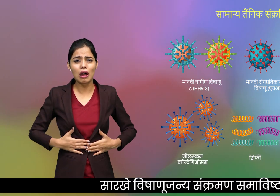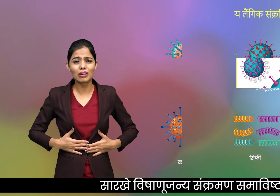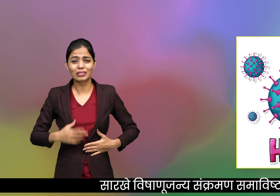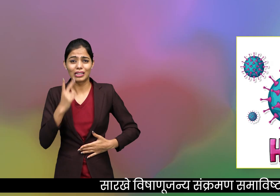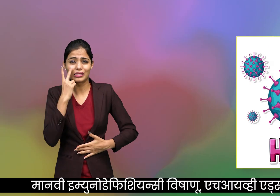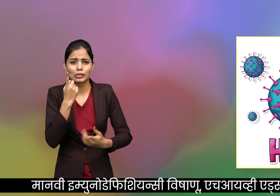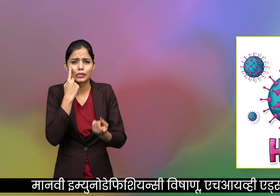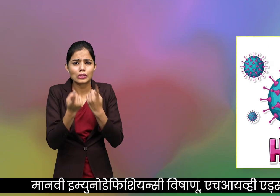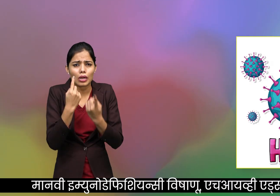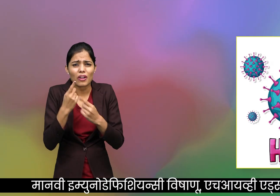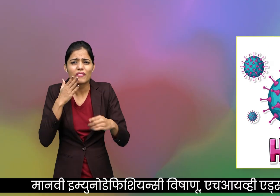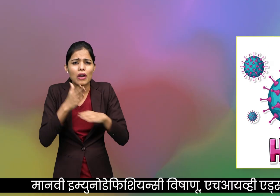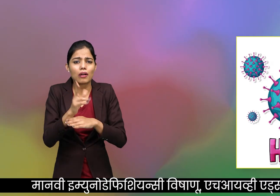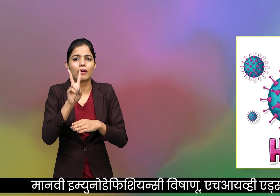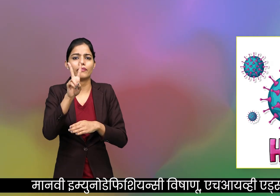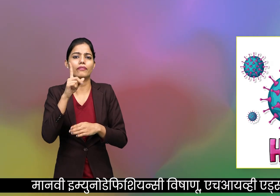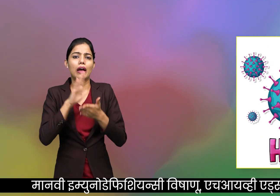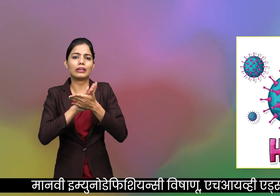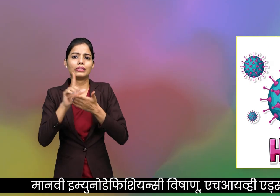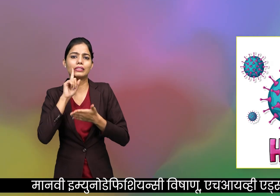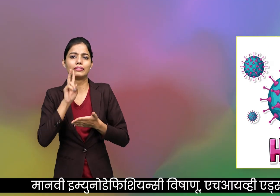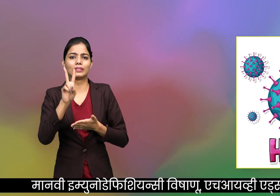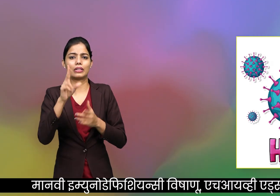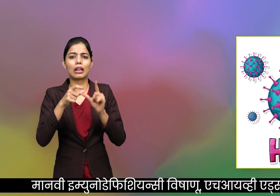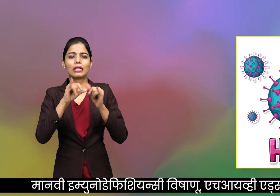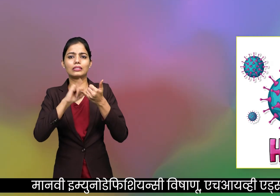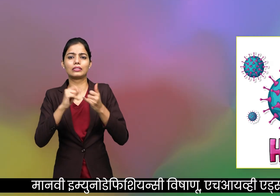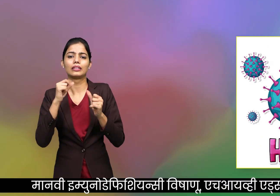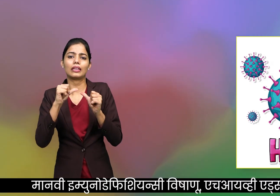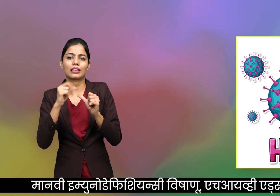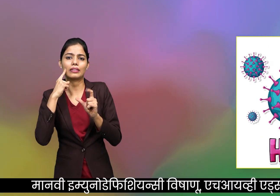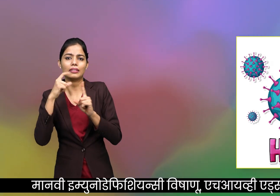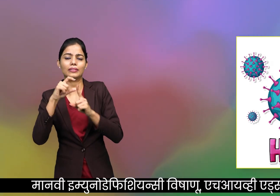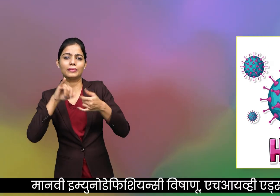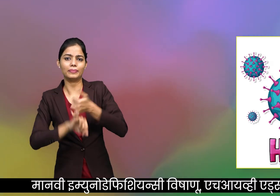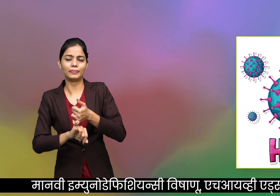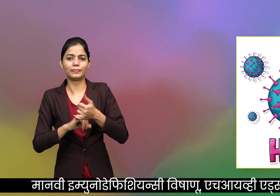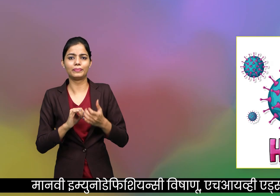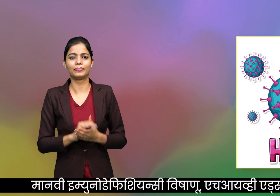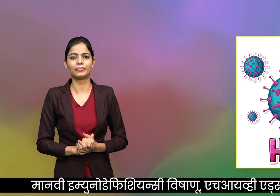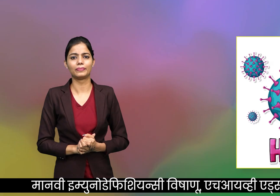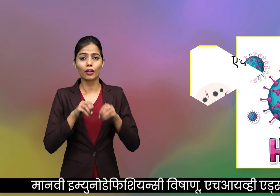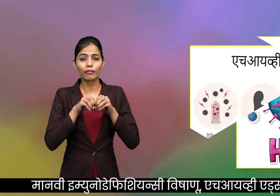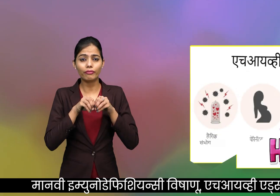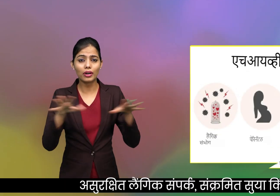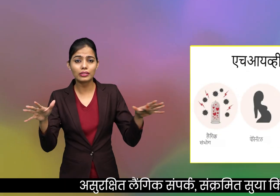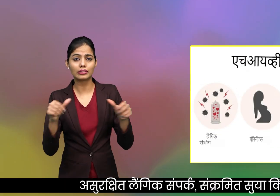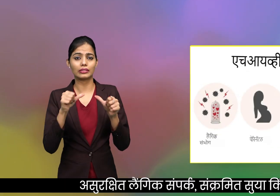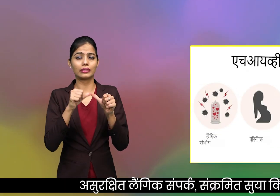आहेत. मानवी इम्युनोडेफिशियन्सी विषाणू HIV एड्सला कारणीभूत ठरतो.